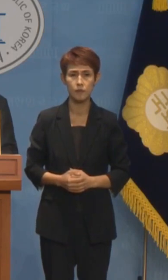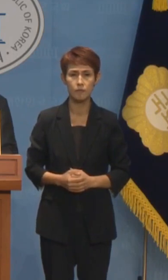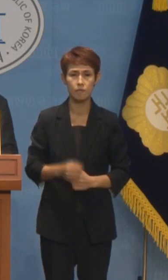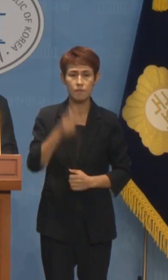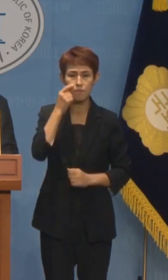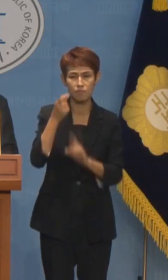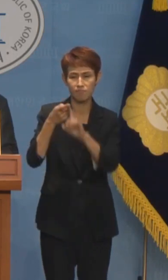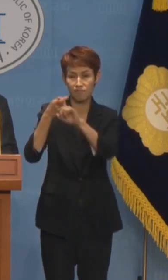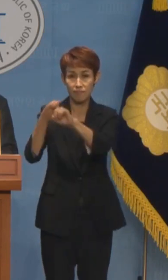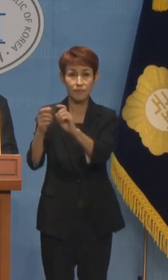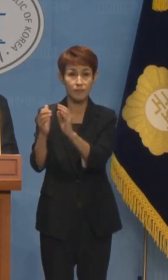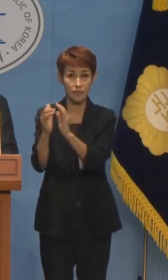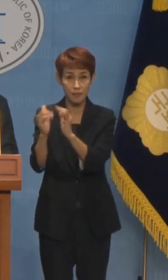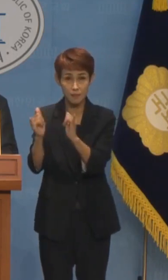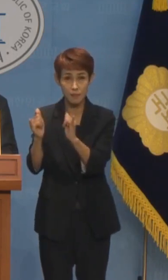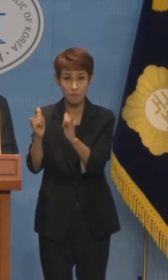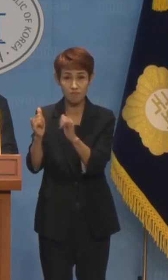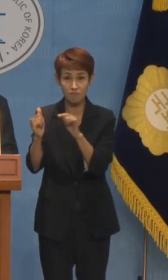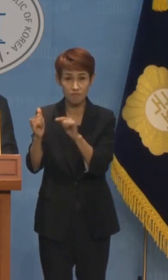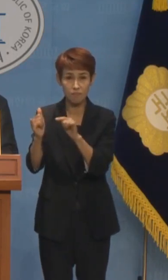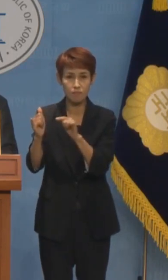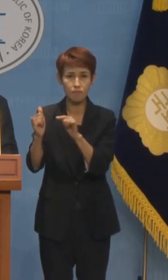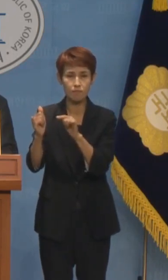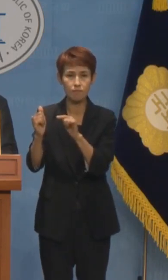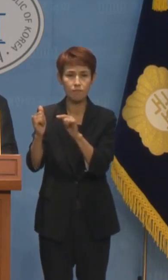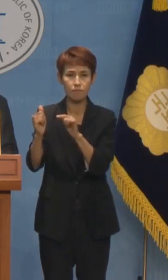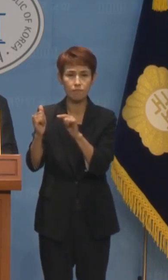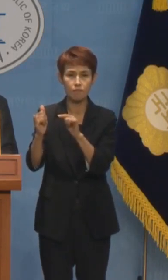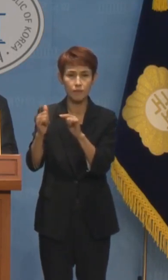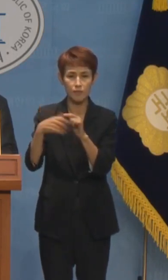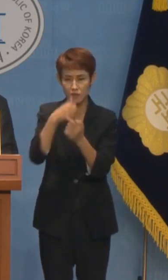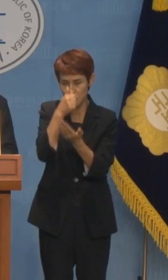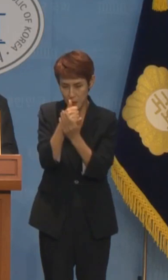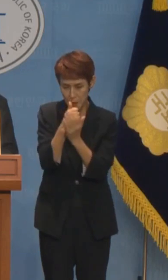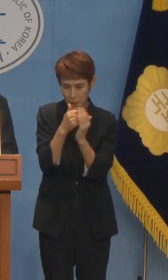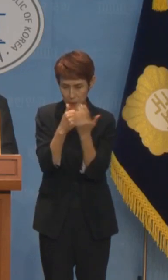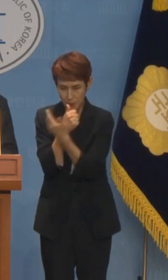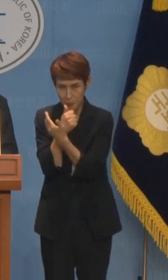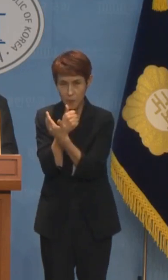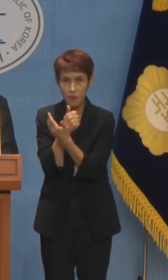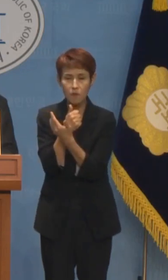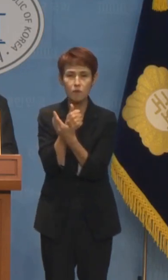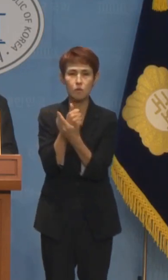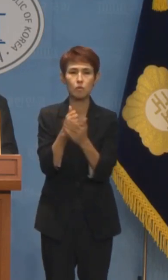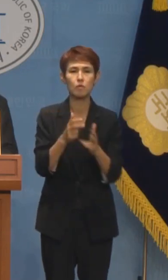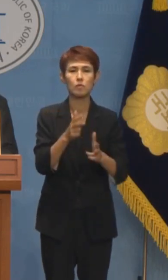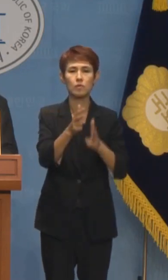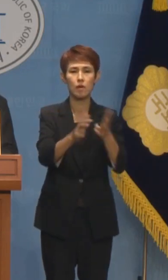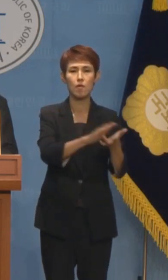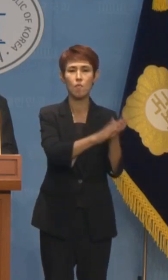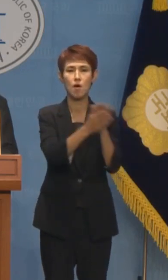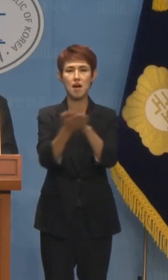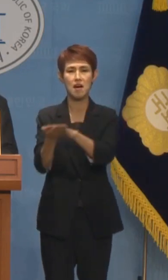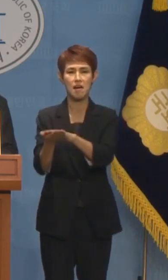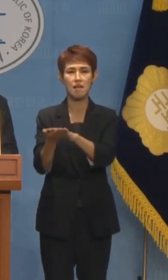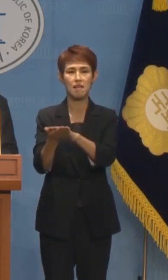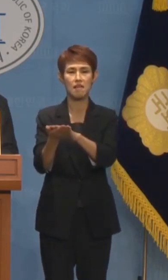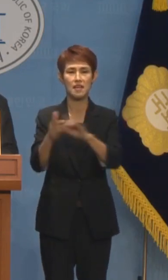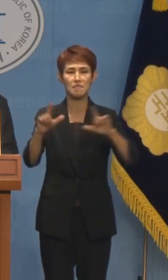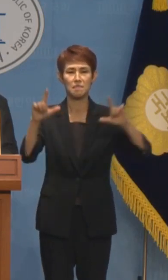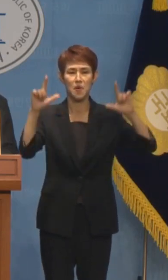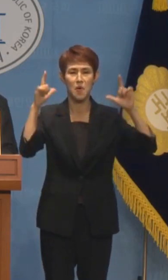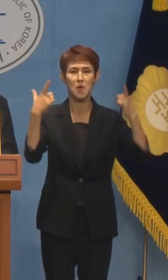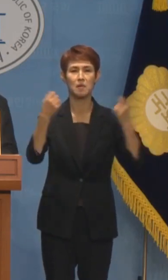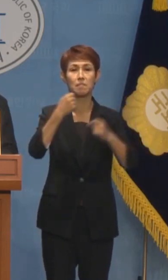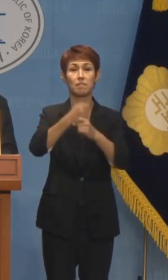세력들이 바로 자신들의 치부를 가리고 산업화 근대화의 주인공인양 포장하기 위해서